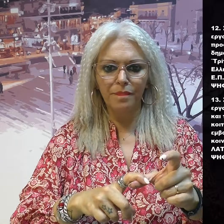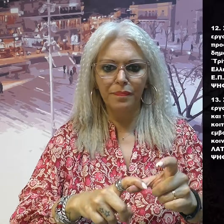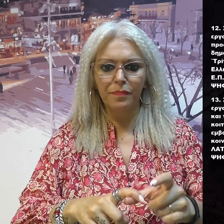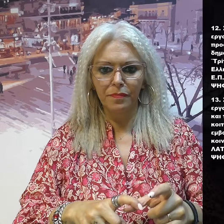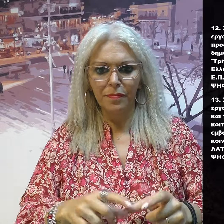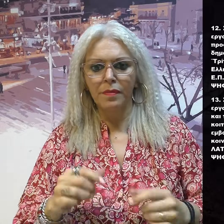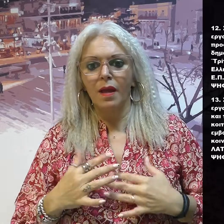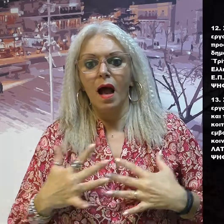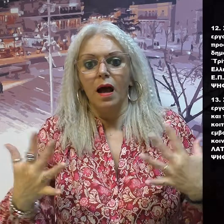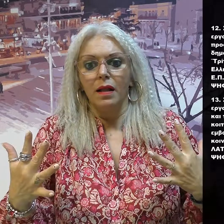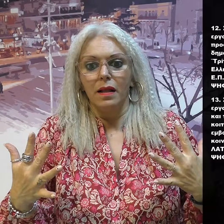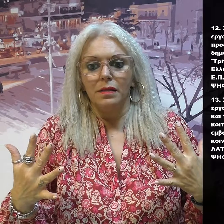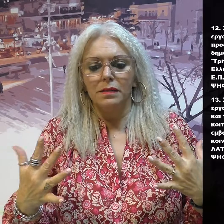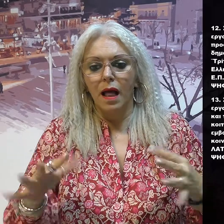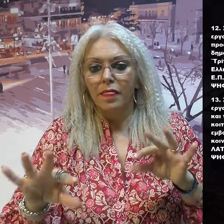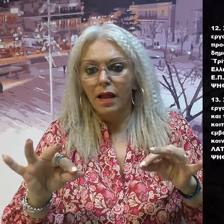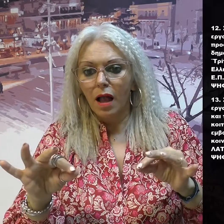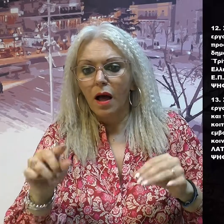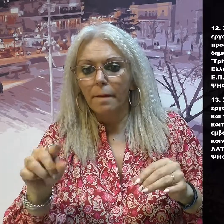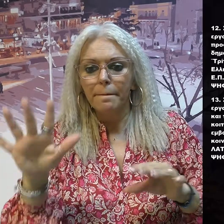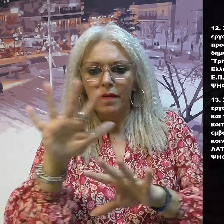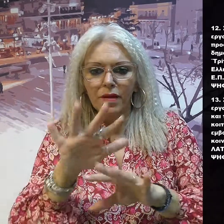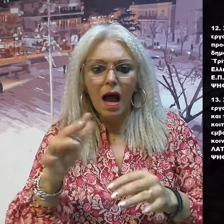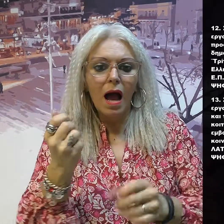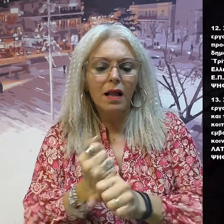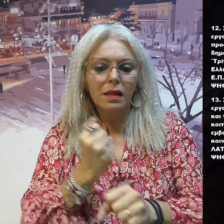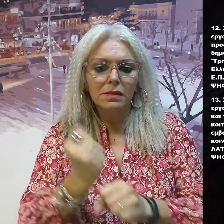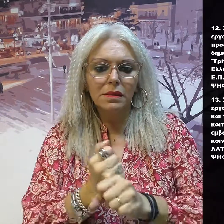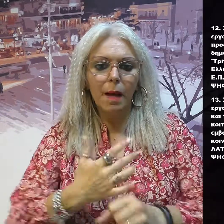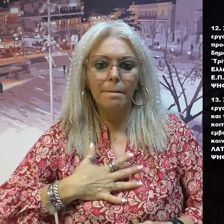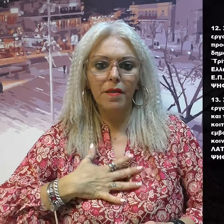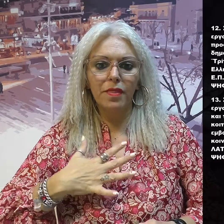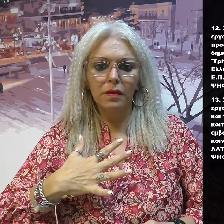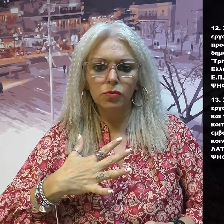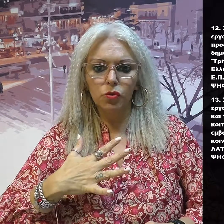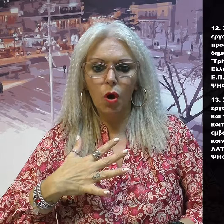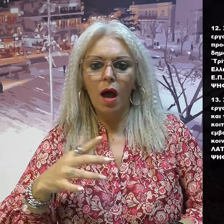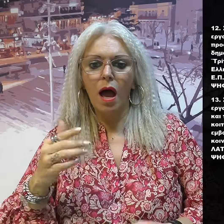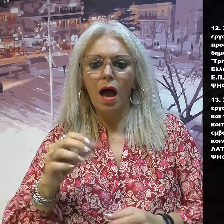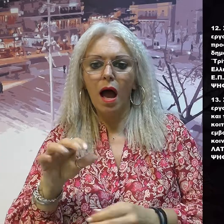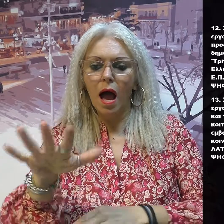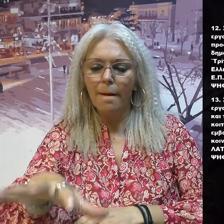επιφανειακών εξκαφών προς διαπίστωση ύπαρξης κοιτασμάτων μαρμάρων σε δημοτική έκταση εμβαδού